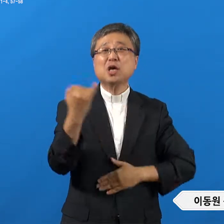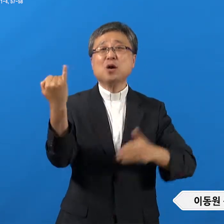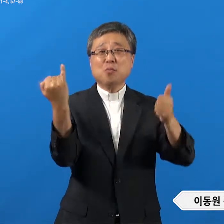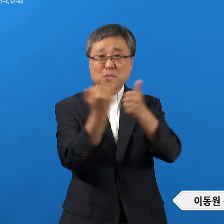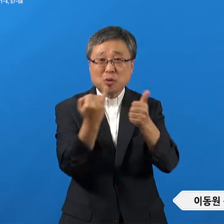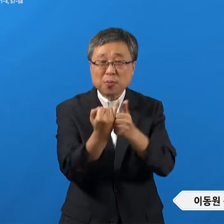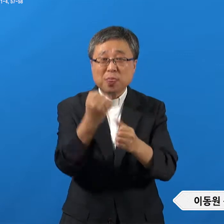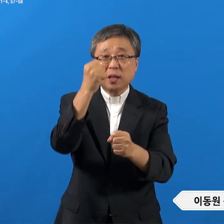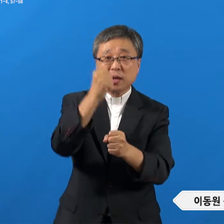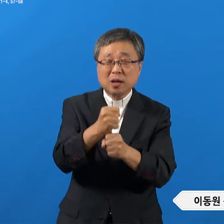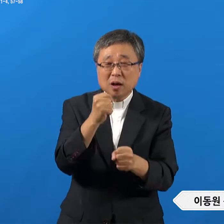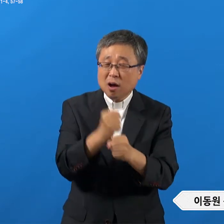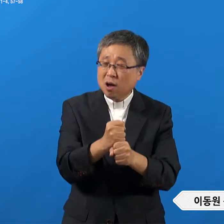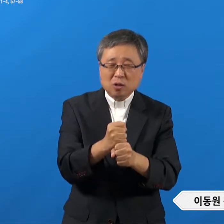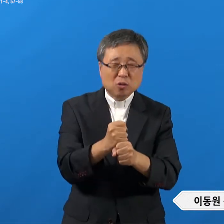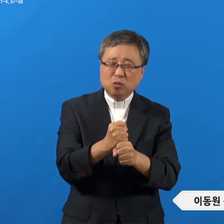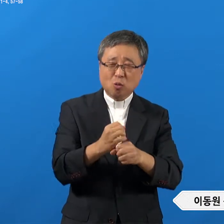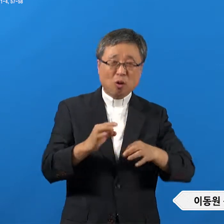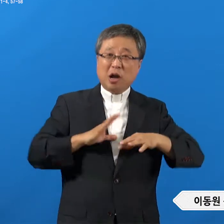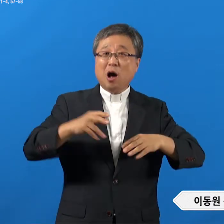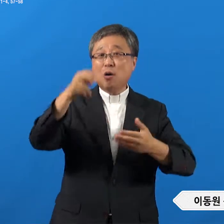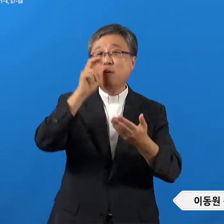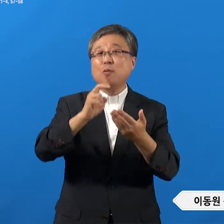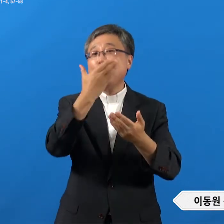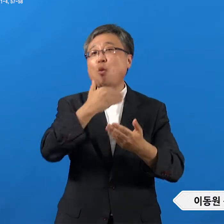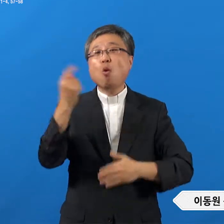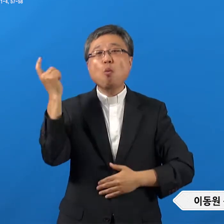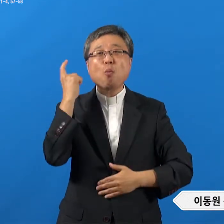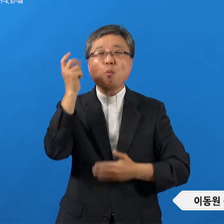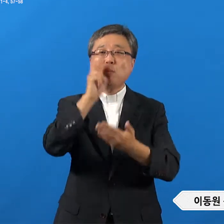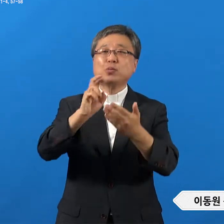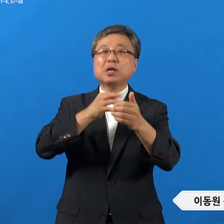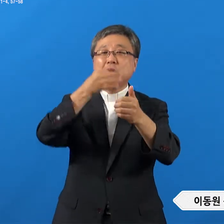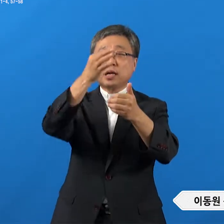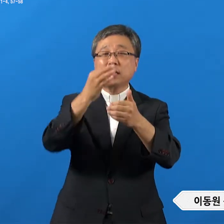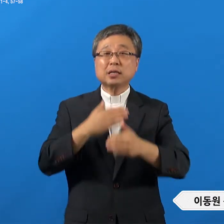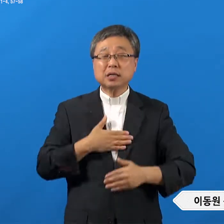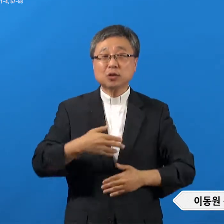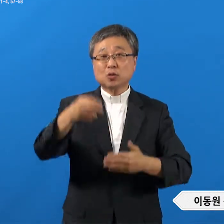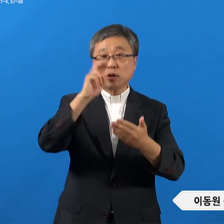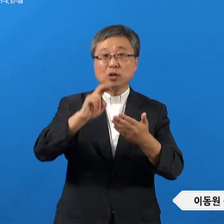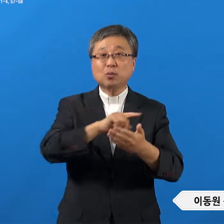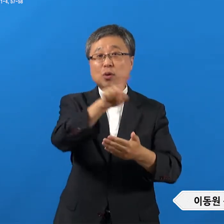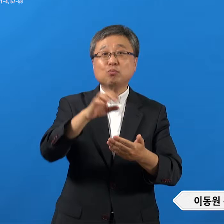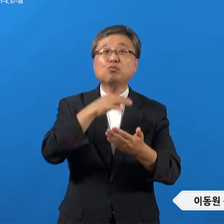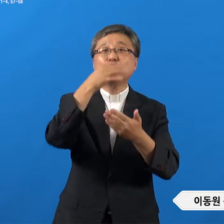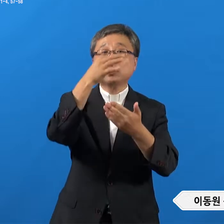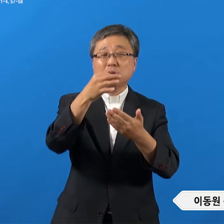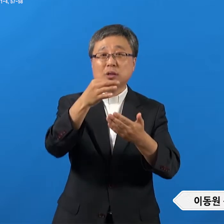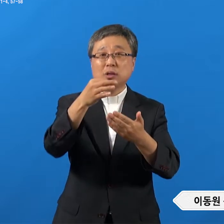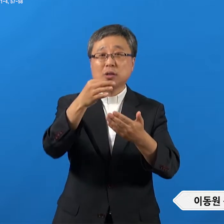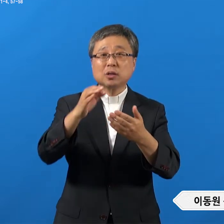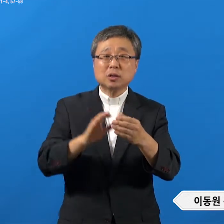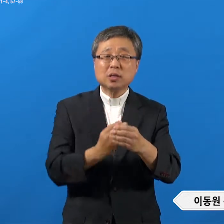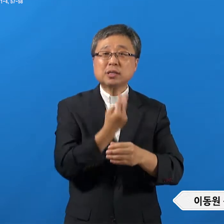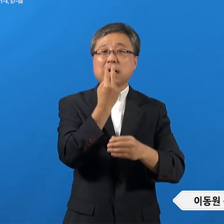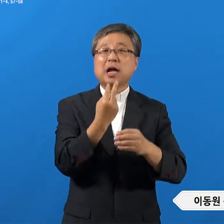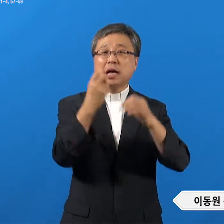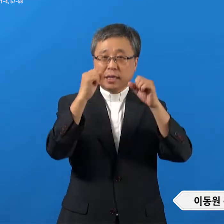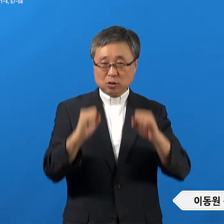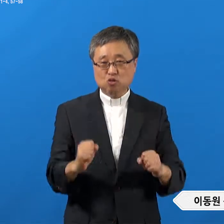부부가 작곡한 불멸의 가스펠 송 하나가 탄생합니다. 그 노래를 여러분이 부르신 거예요. 살아계신